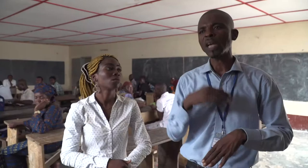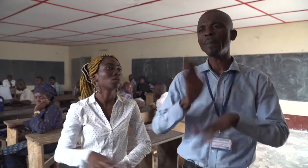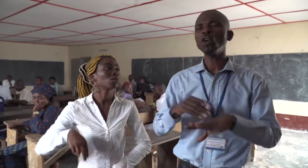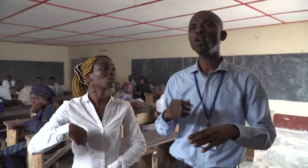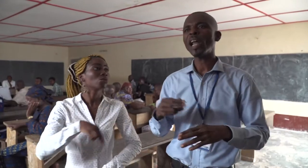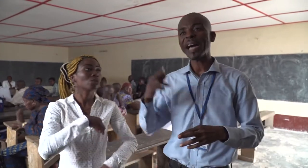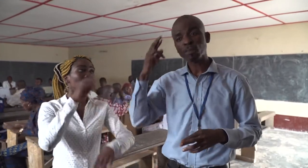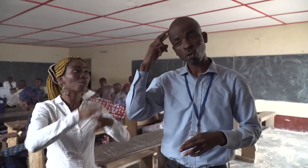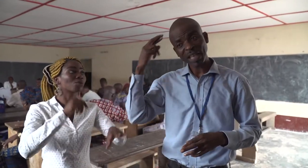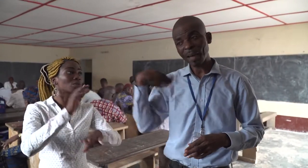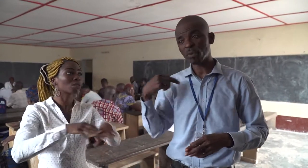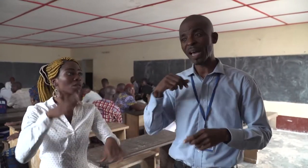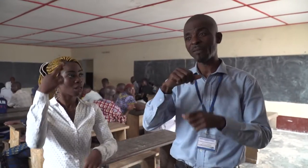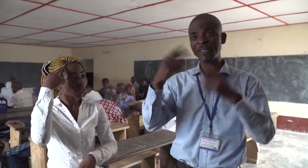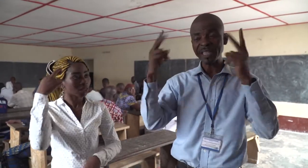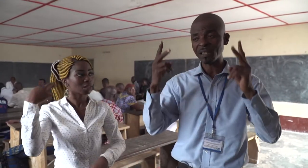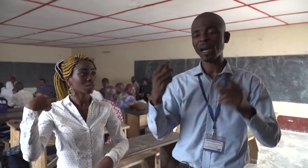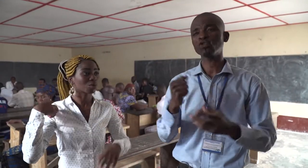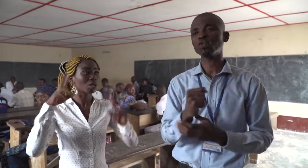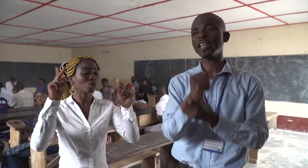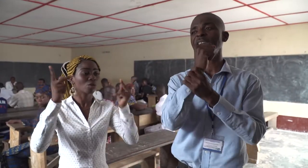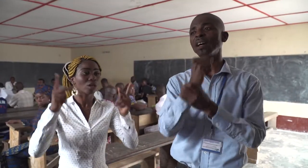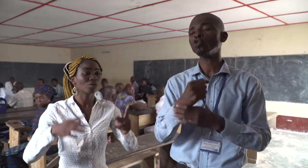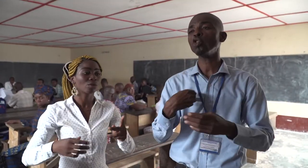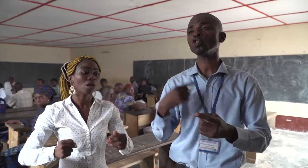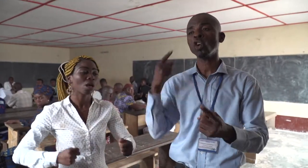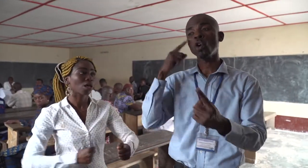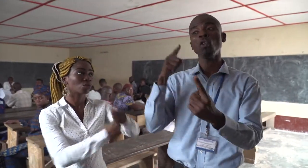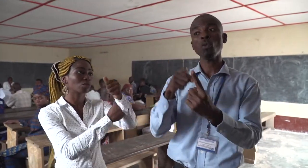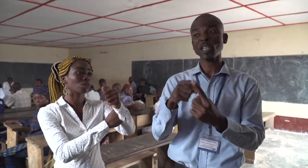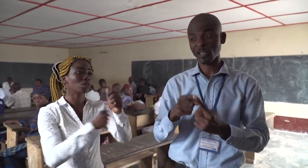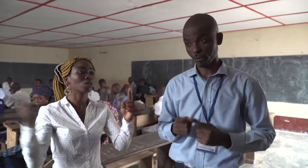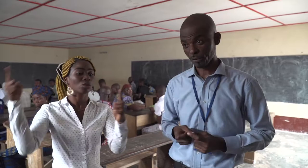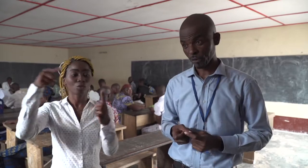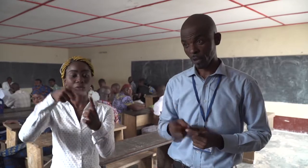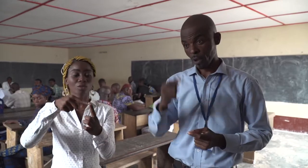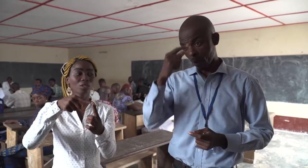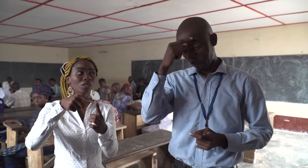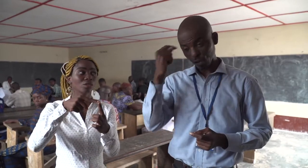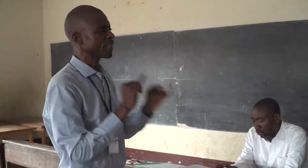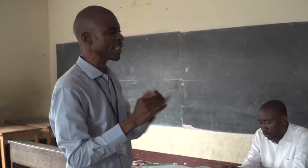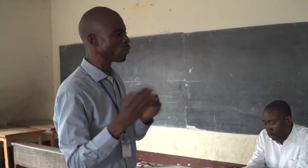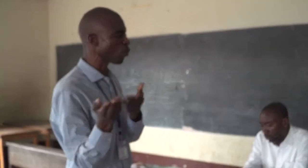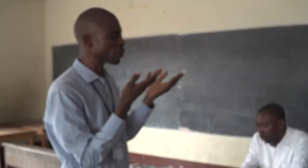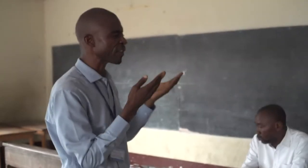appelons les responsables de la ville à soutenir notre objectif, parce que nous